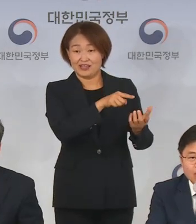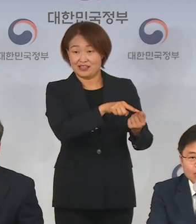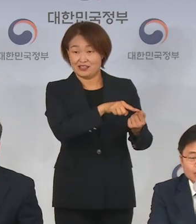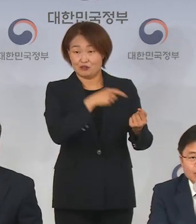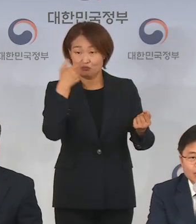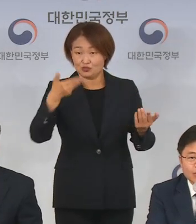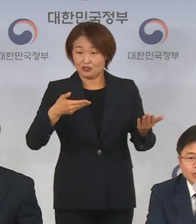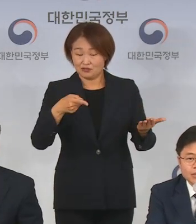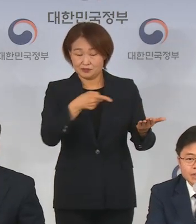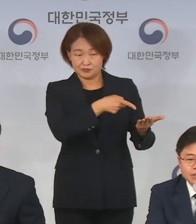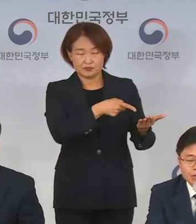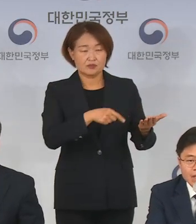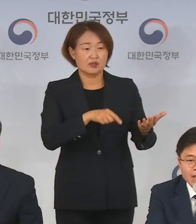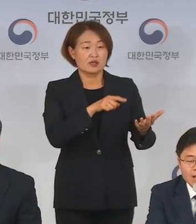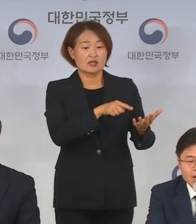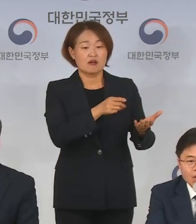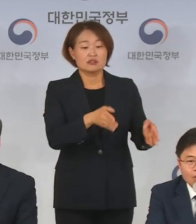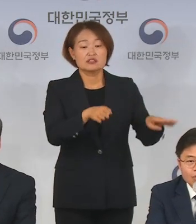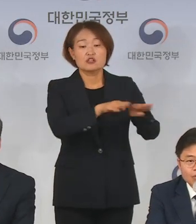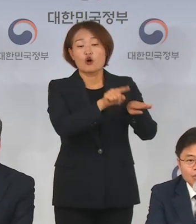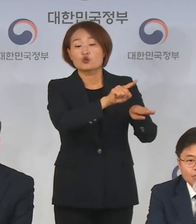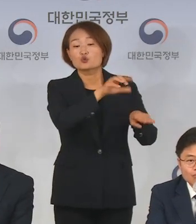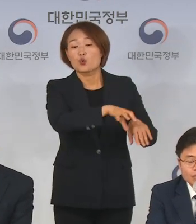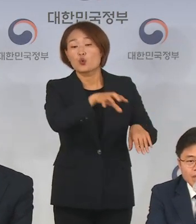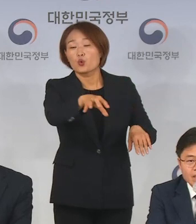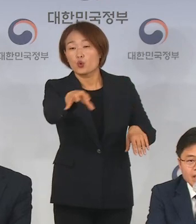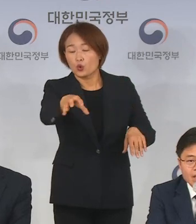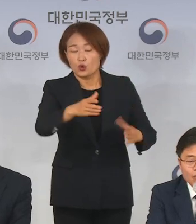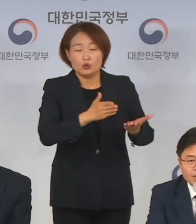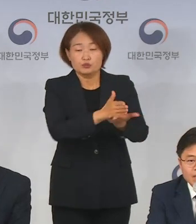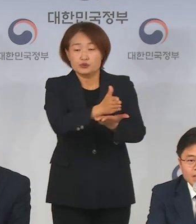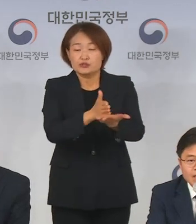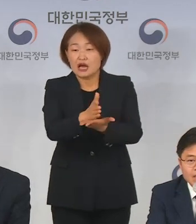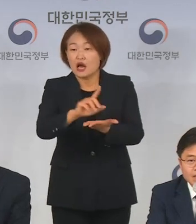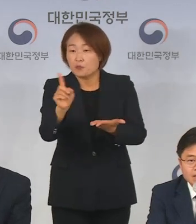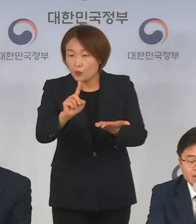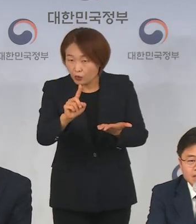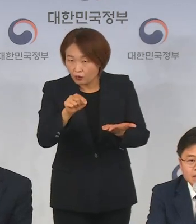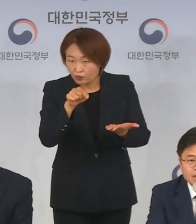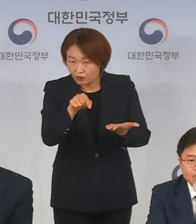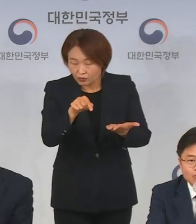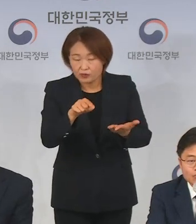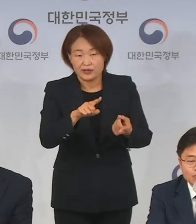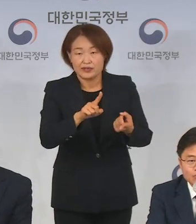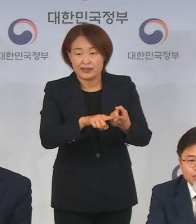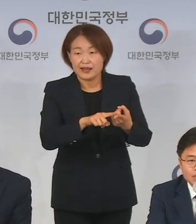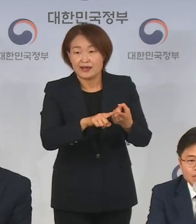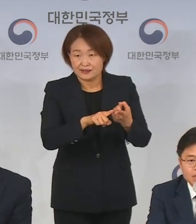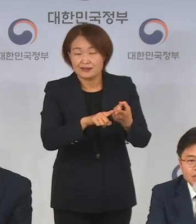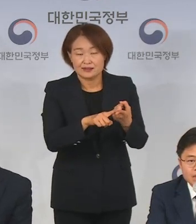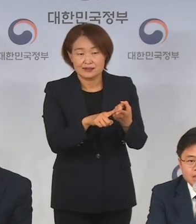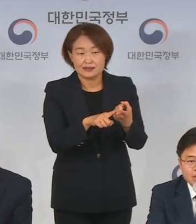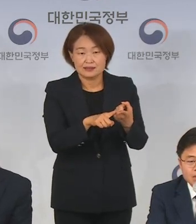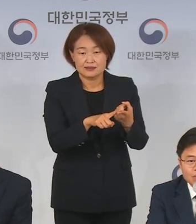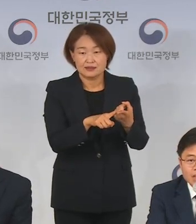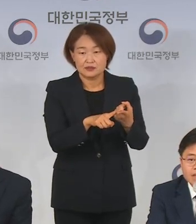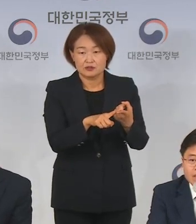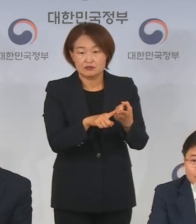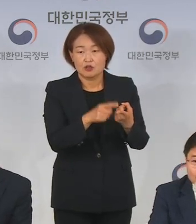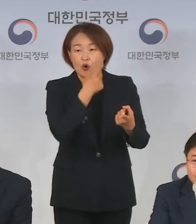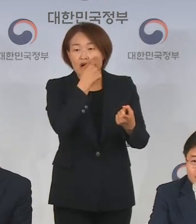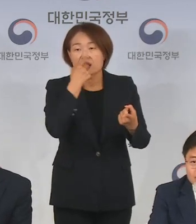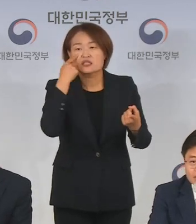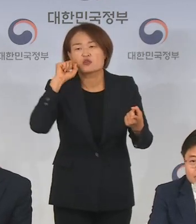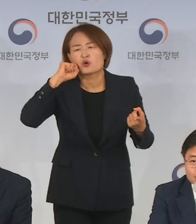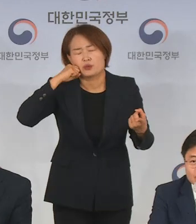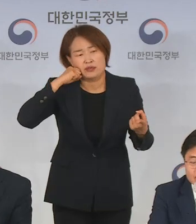이게 어떤 시설에 어떤 분야의 원데이터인지에 대한 부분이